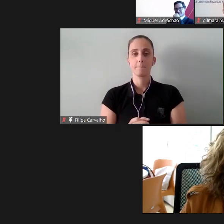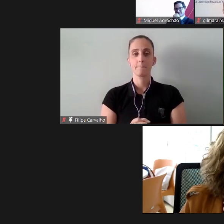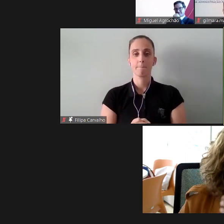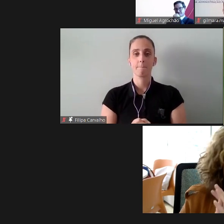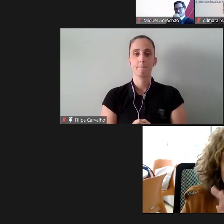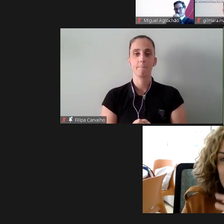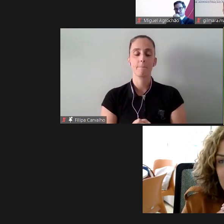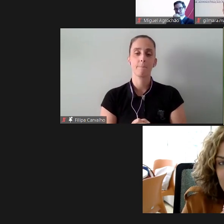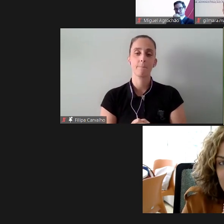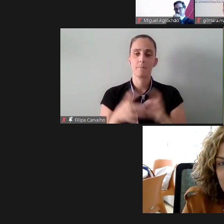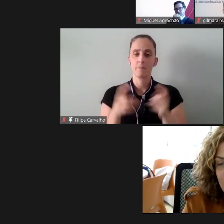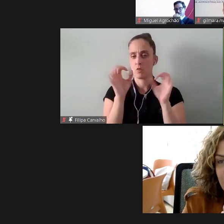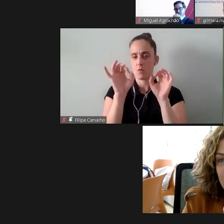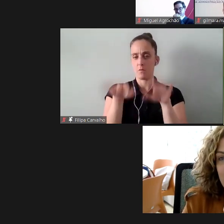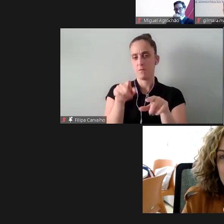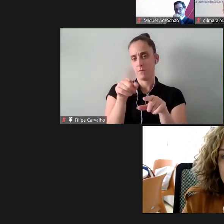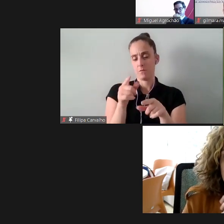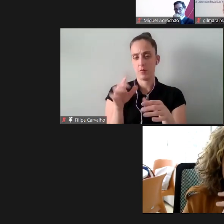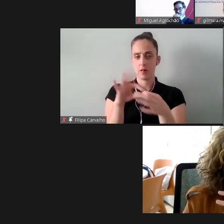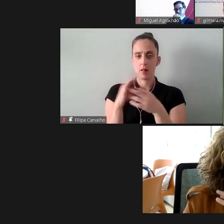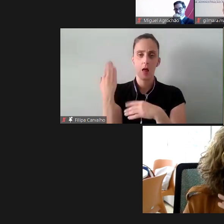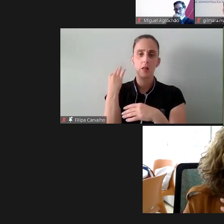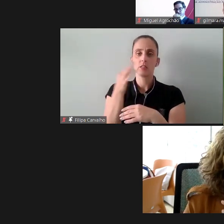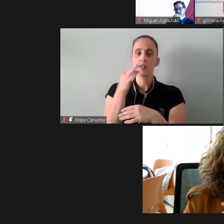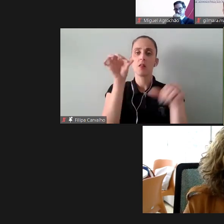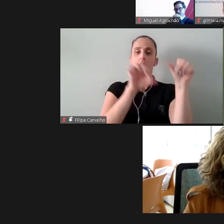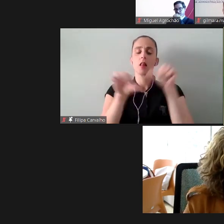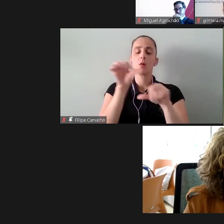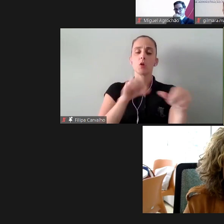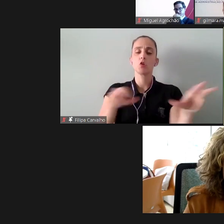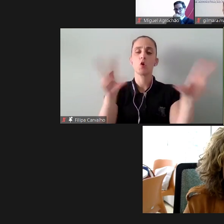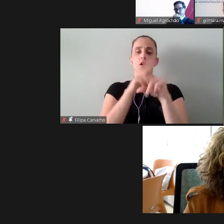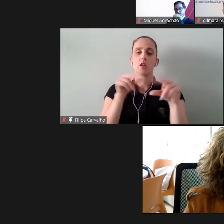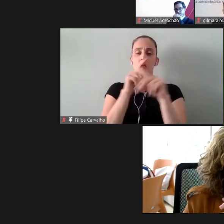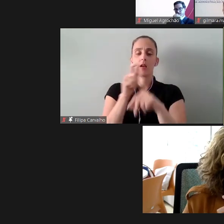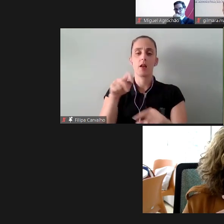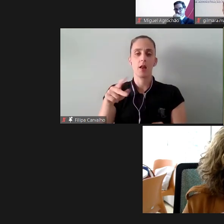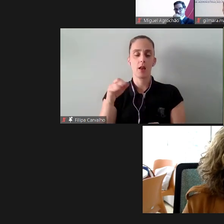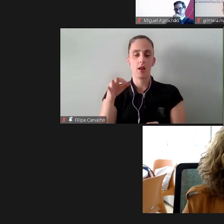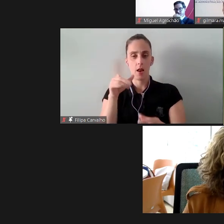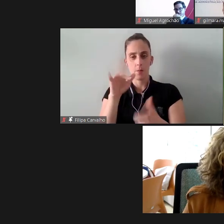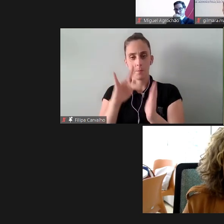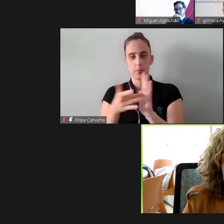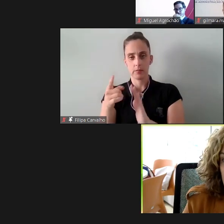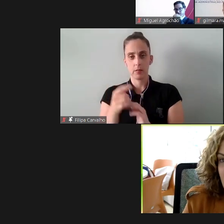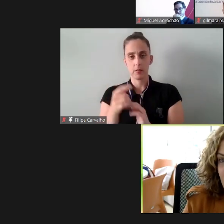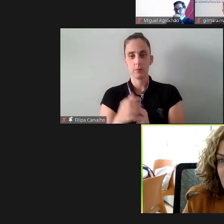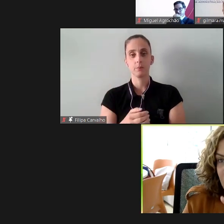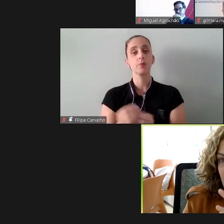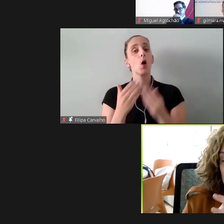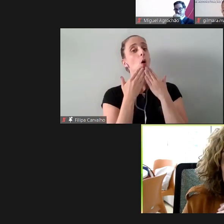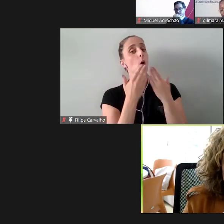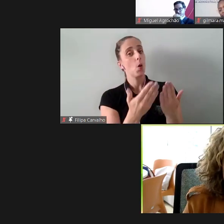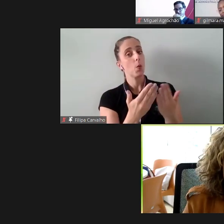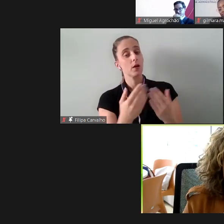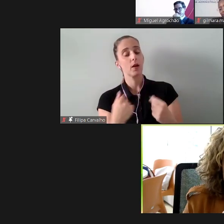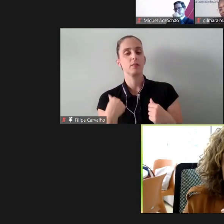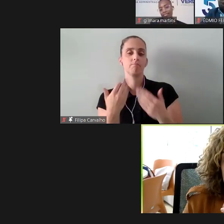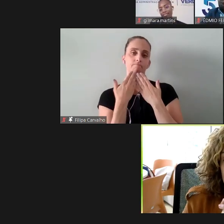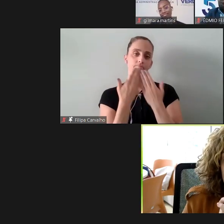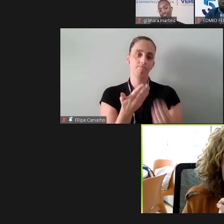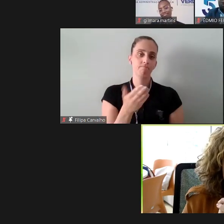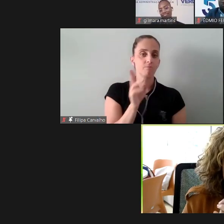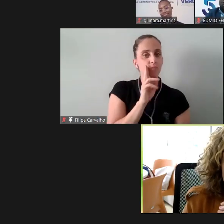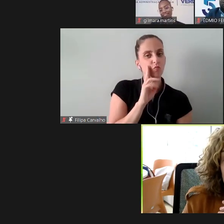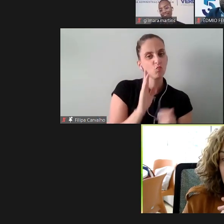para terminarmos de ouvir neste sentido do Laboratório de Inovação da ENAP. Obrigada, Suzana. Peço desculpas